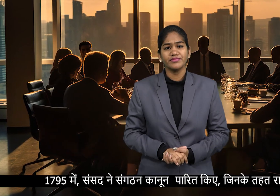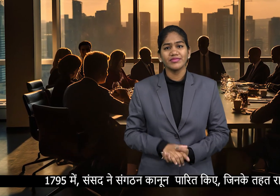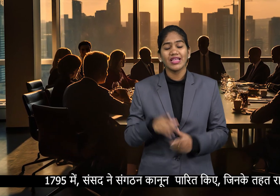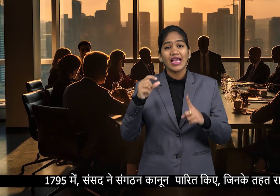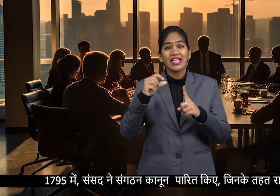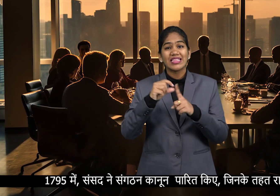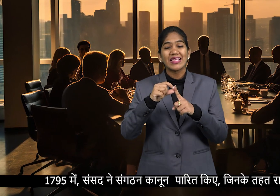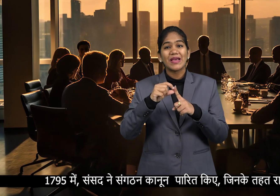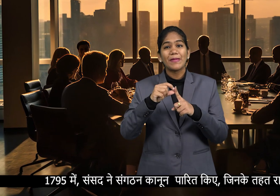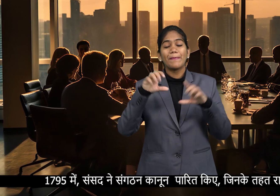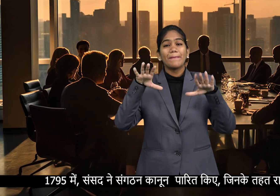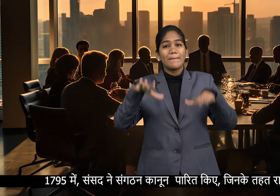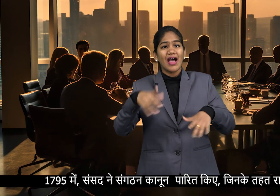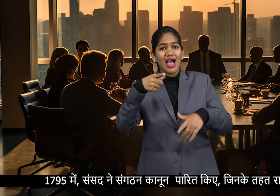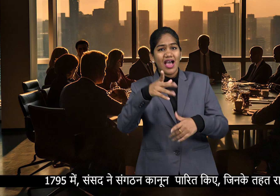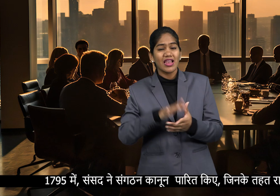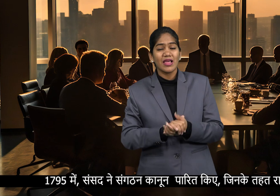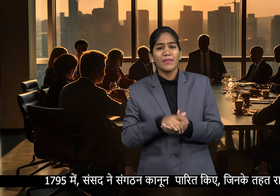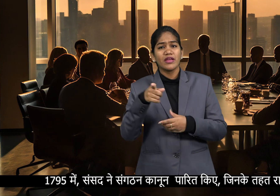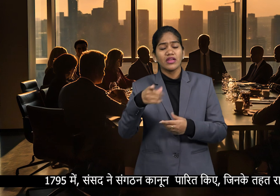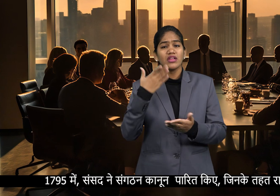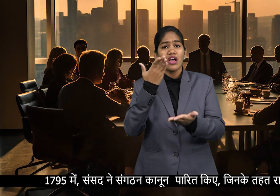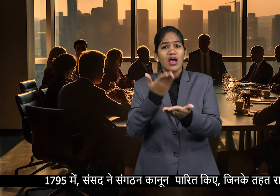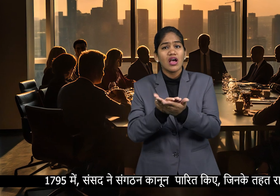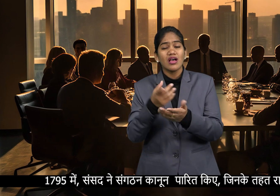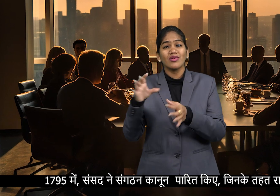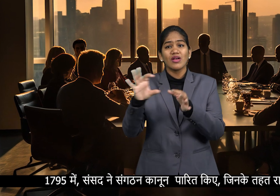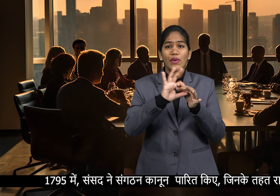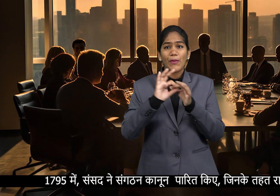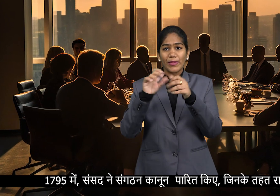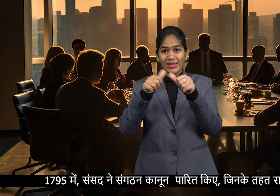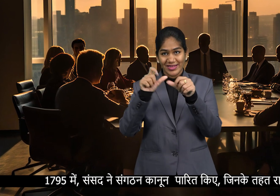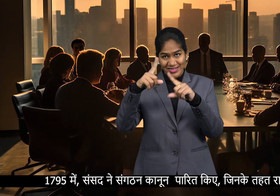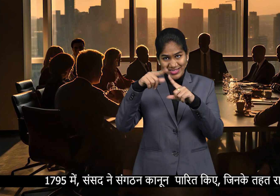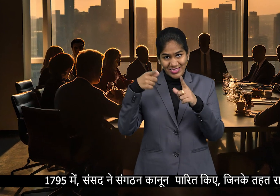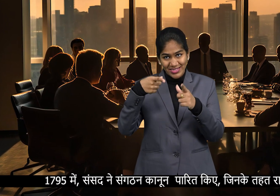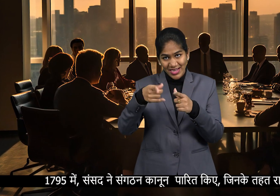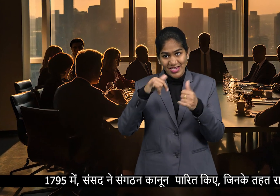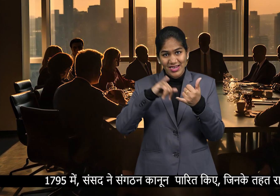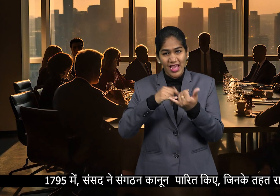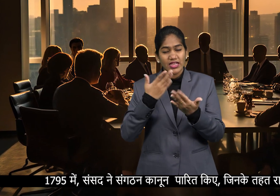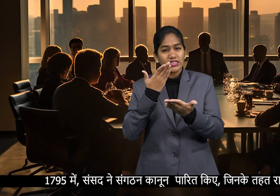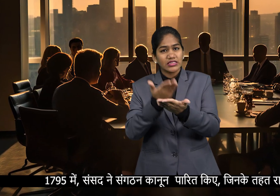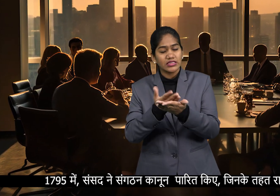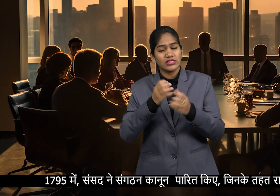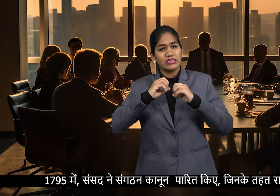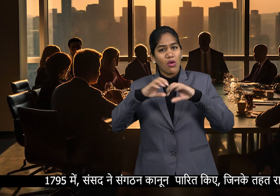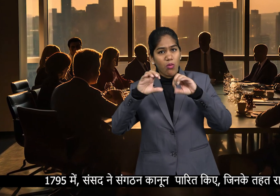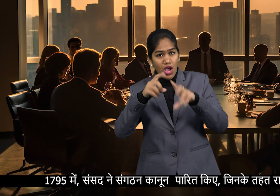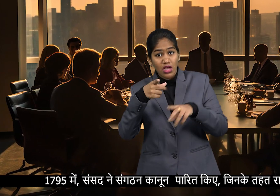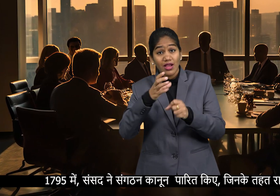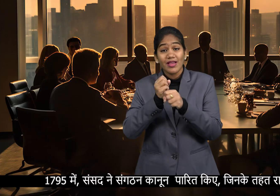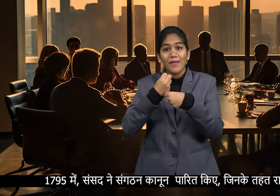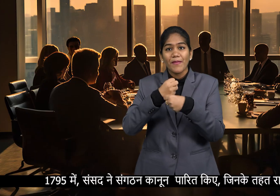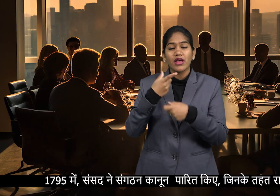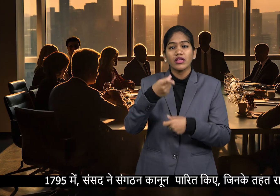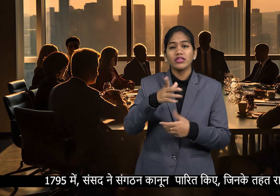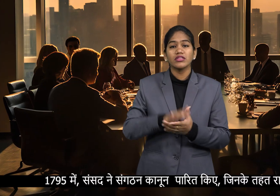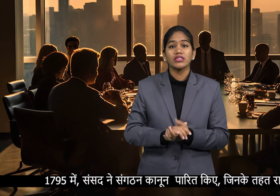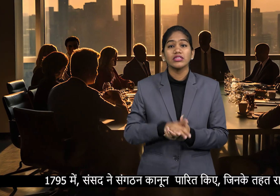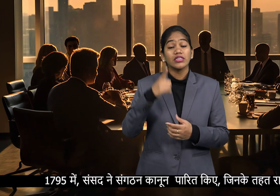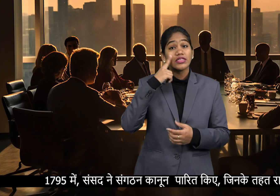1795 में संसद ने संगठन कानून पारित किया, जिनके तहत